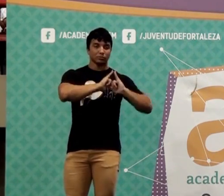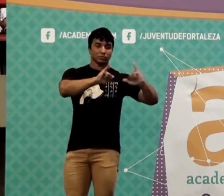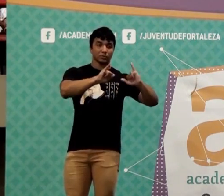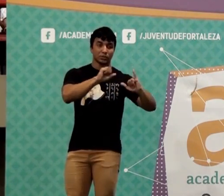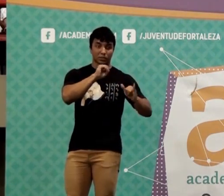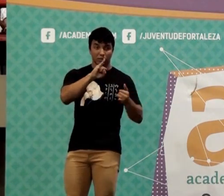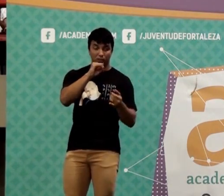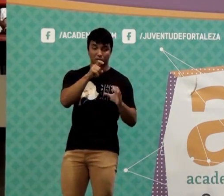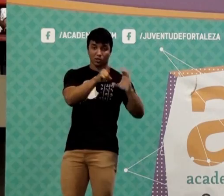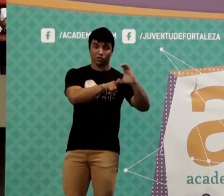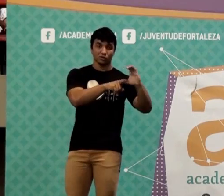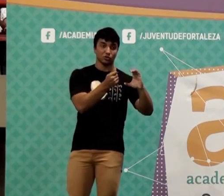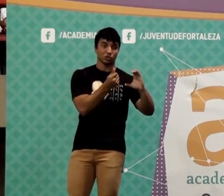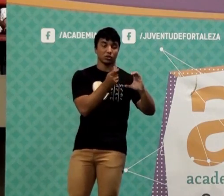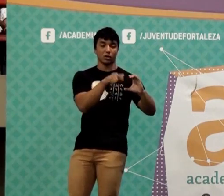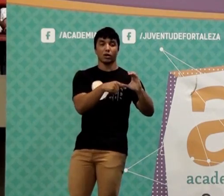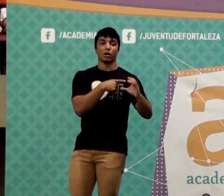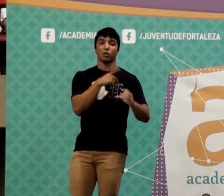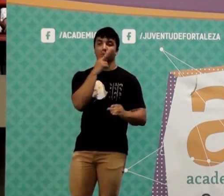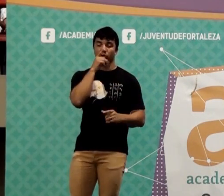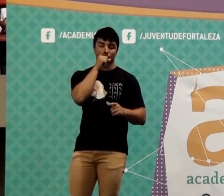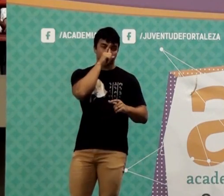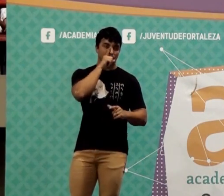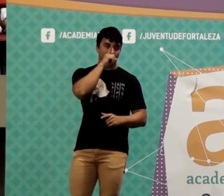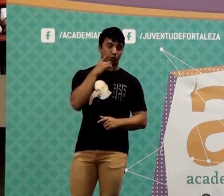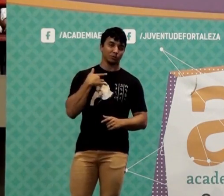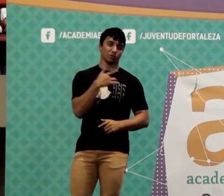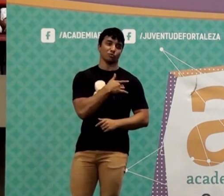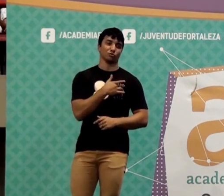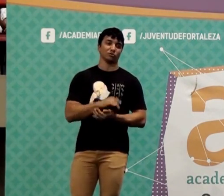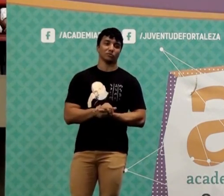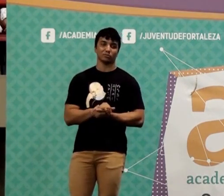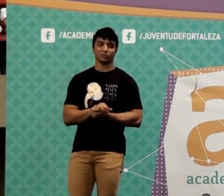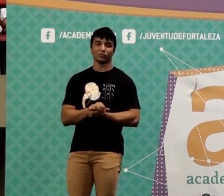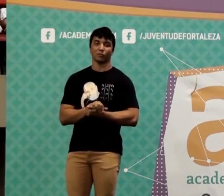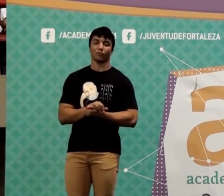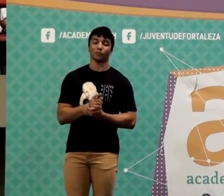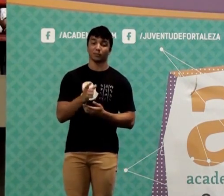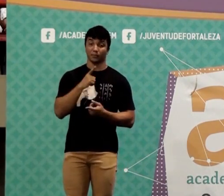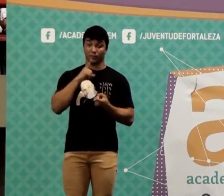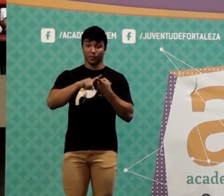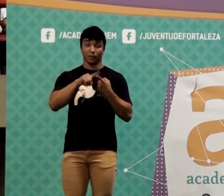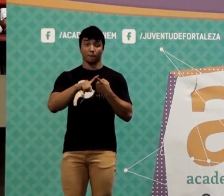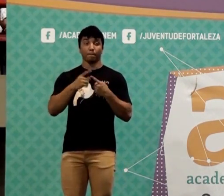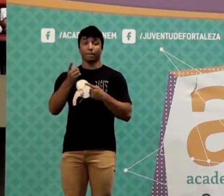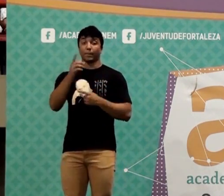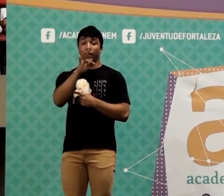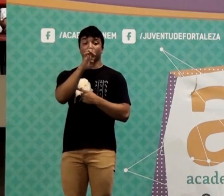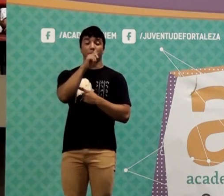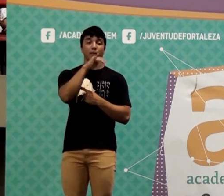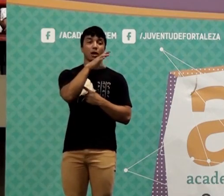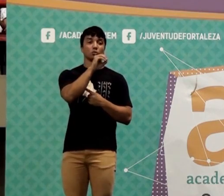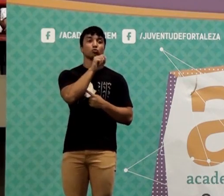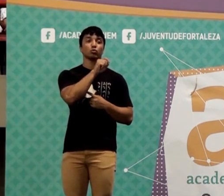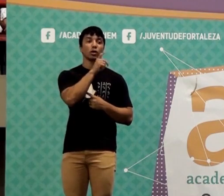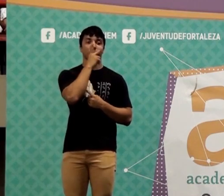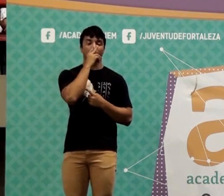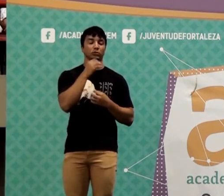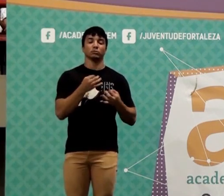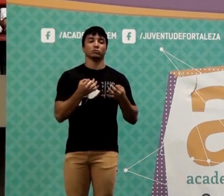Só tem um problema. Dever dinheiro é perigoso. Dever dinheiro ao templário é perigoso no